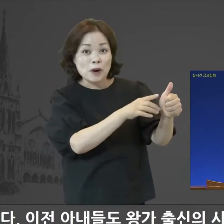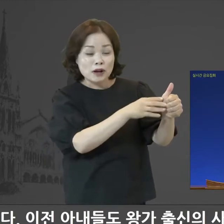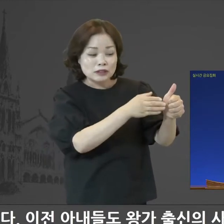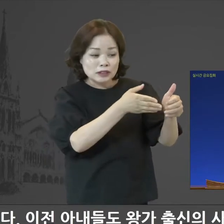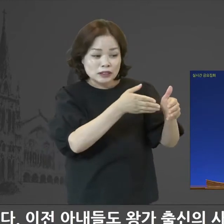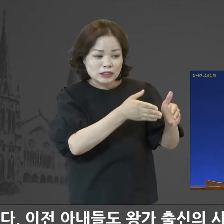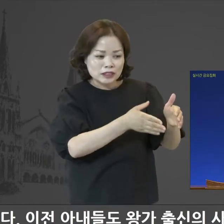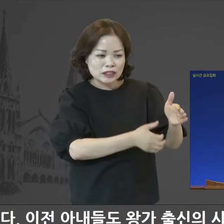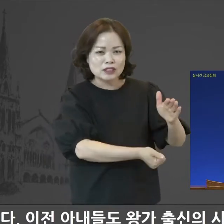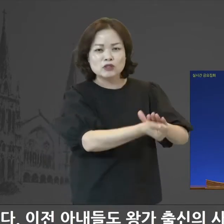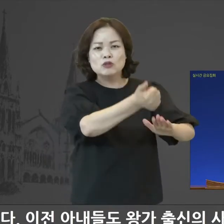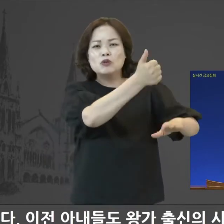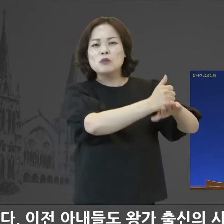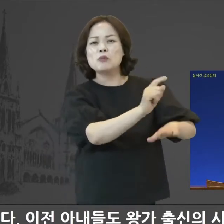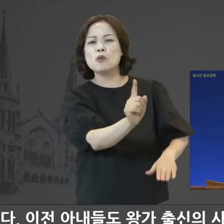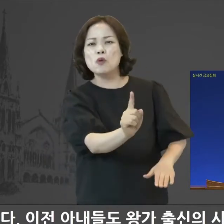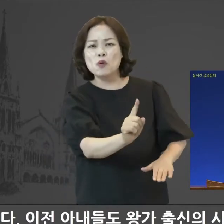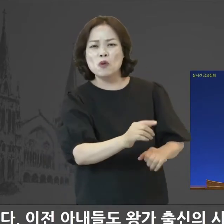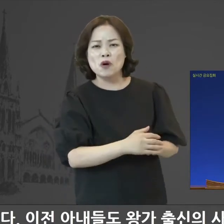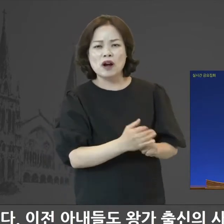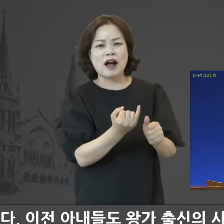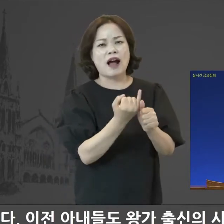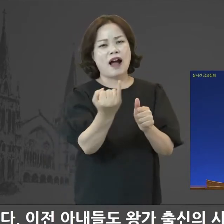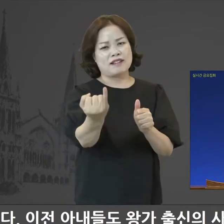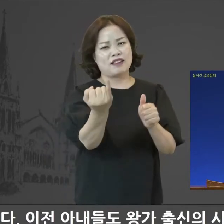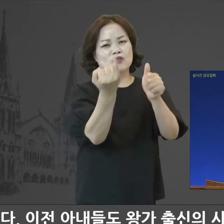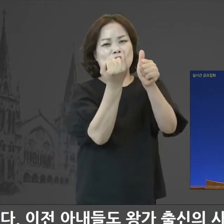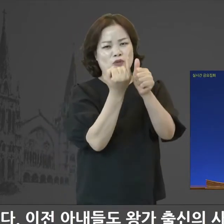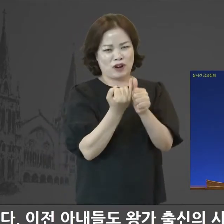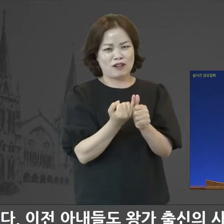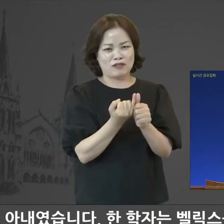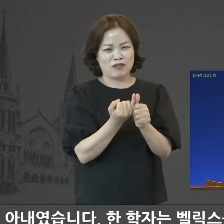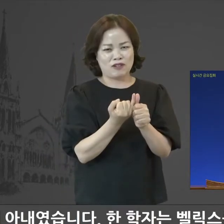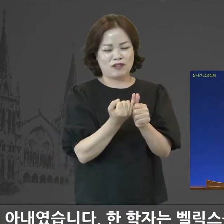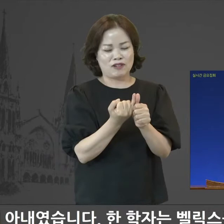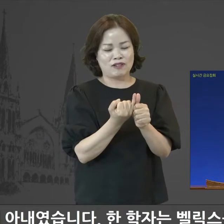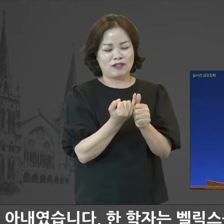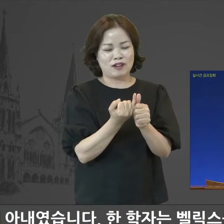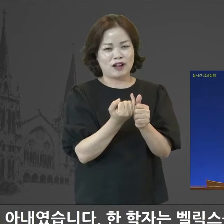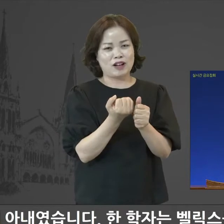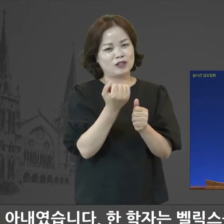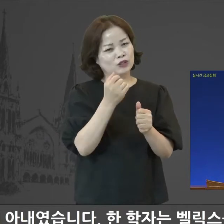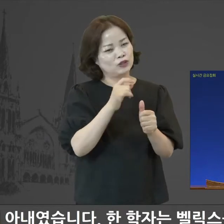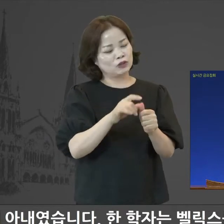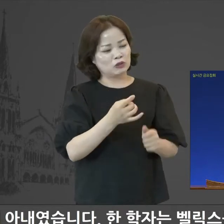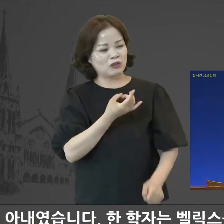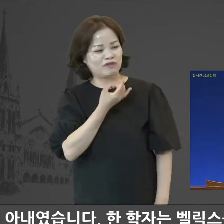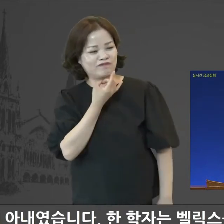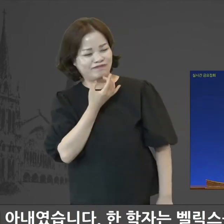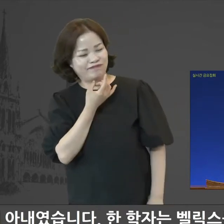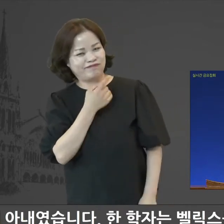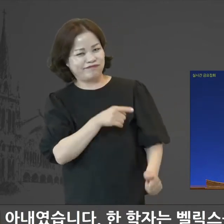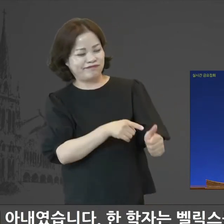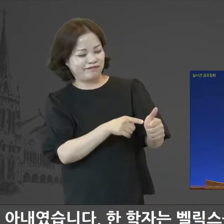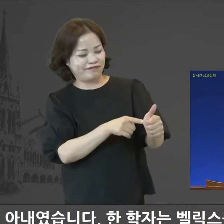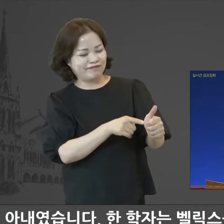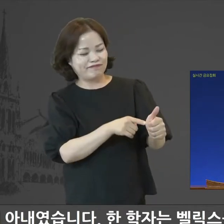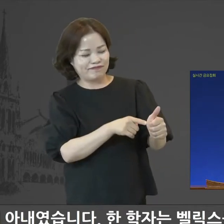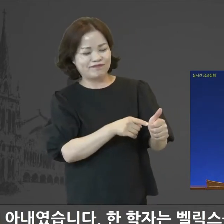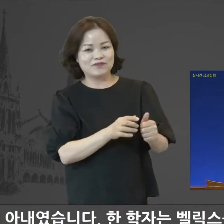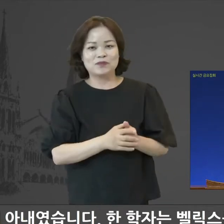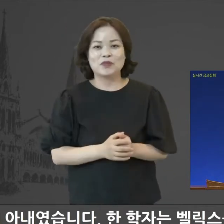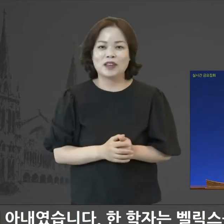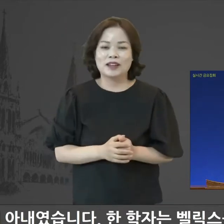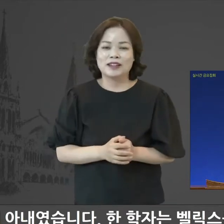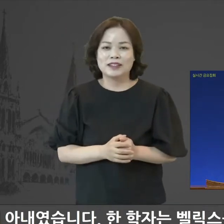출세한 것 중에서 가장 출세한 부분이 아내 얻는 거였다 이렇게 설명할 정도로 비아냥을 대고 있습니다.